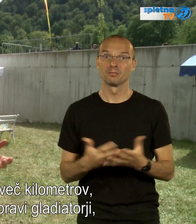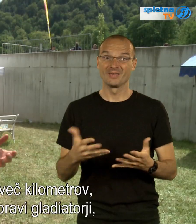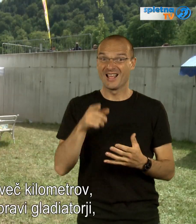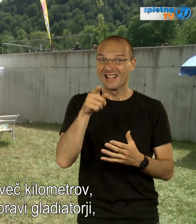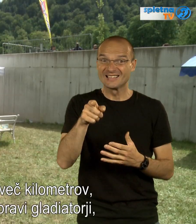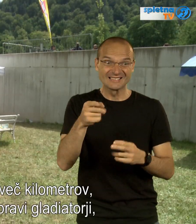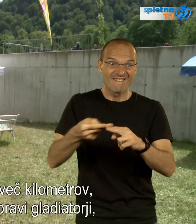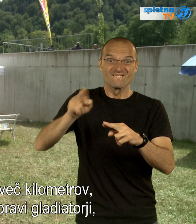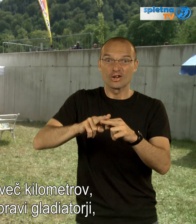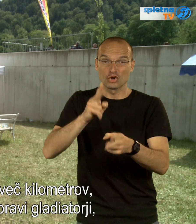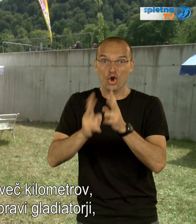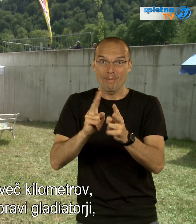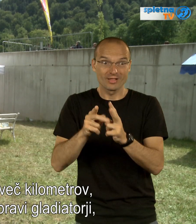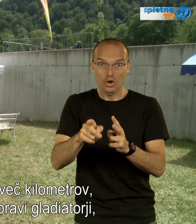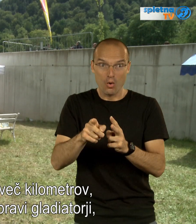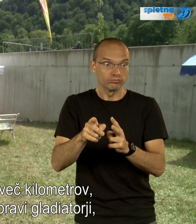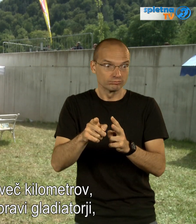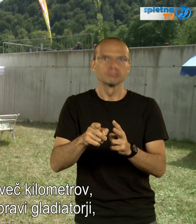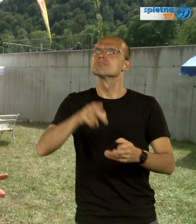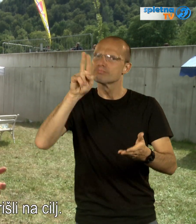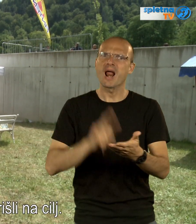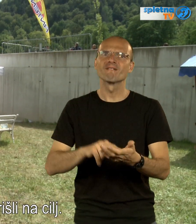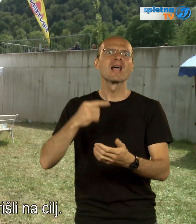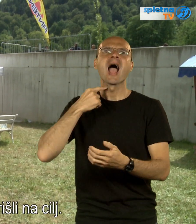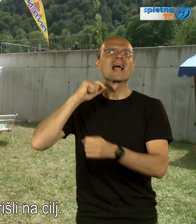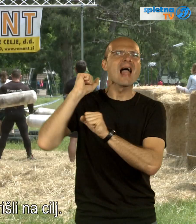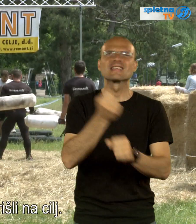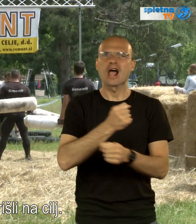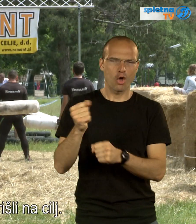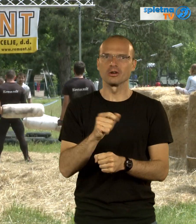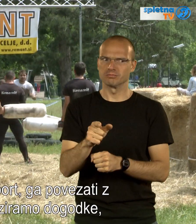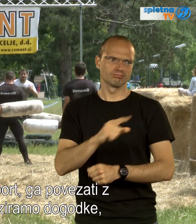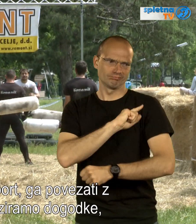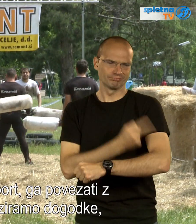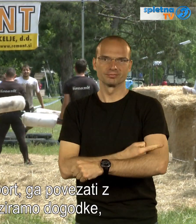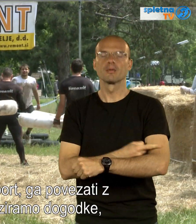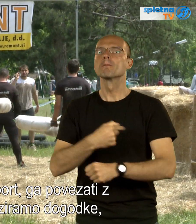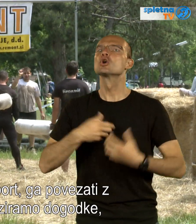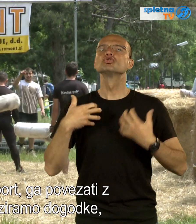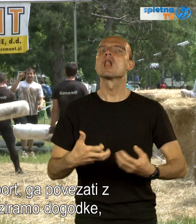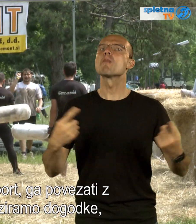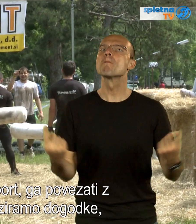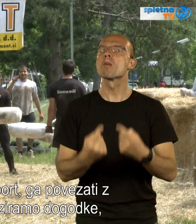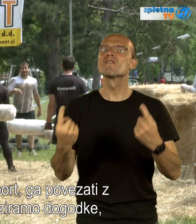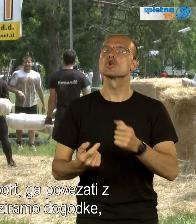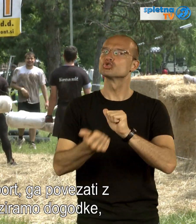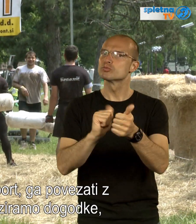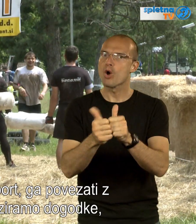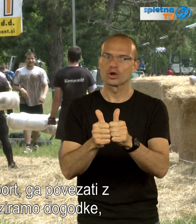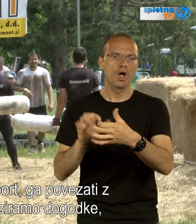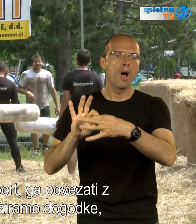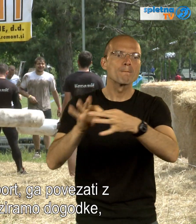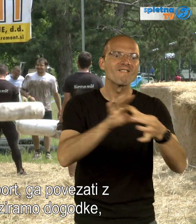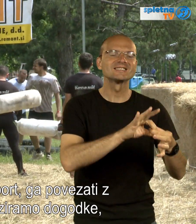Tisti, ko so več kilometrov naredili, so pač pokazali, da so pravi gladiatorji, ker so pa prišli vsi v cilj. In mi pač želimo promovirati šport,